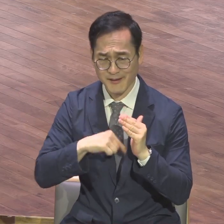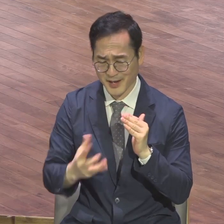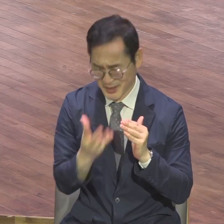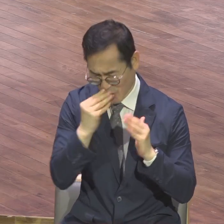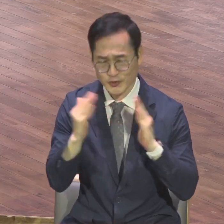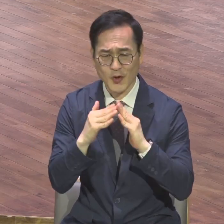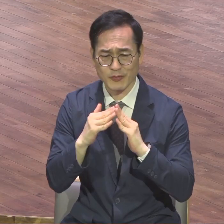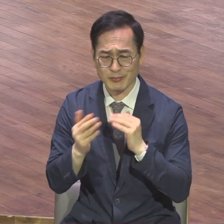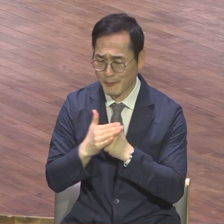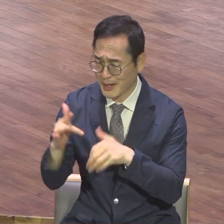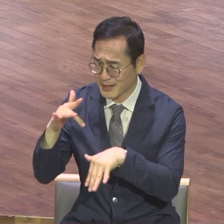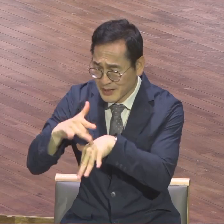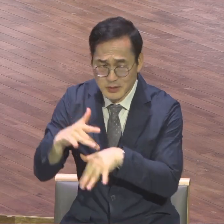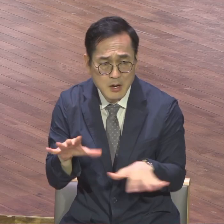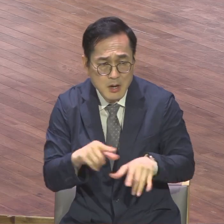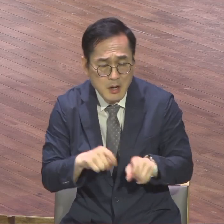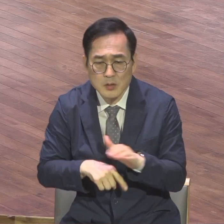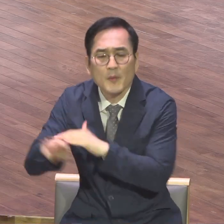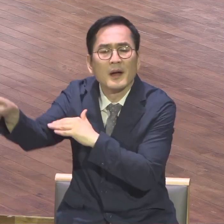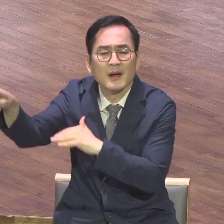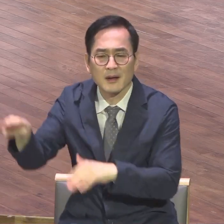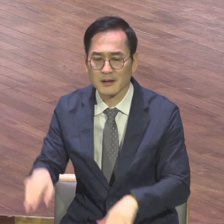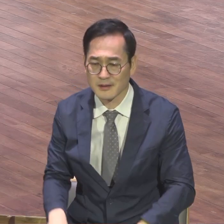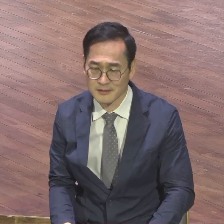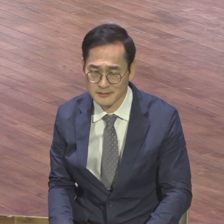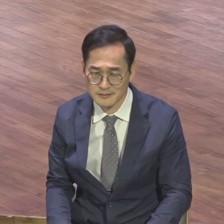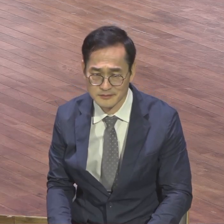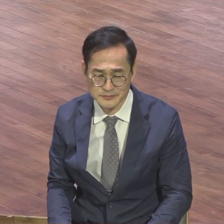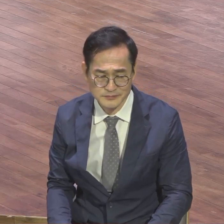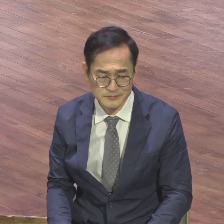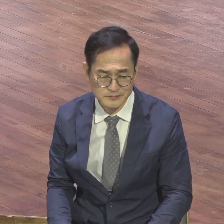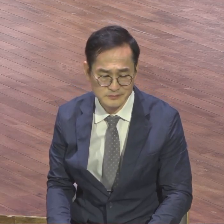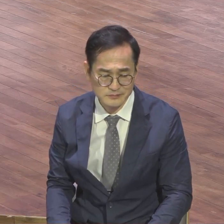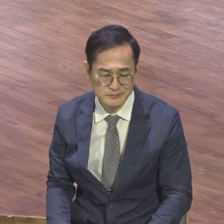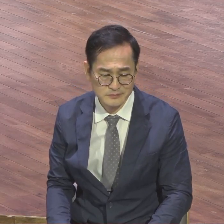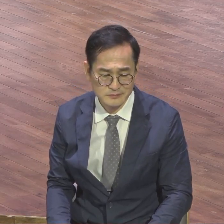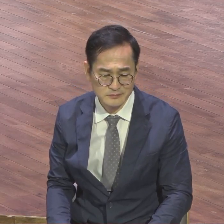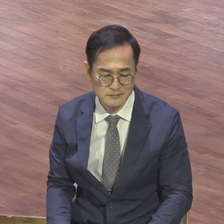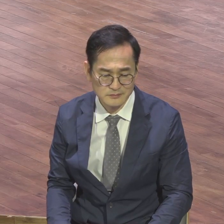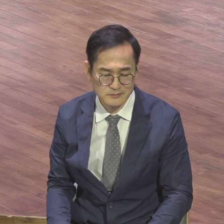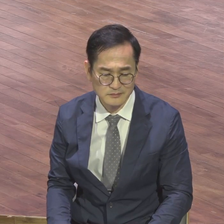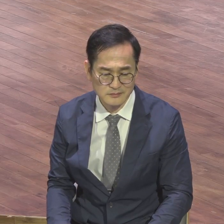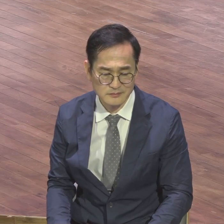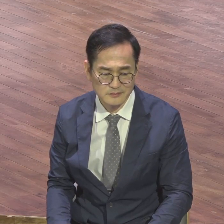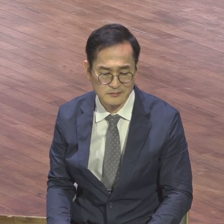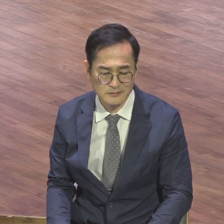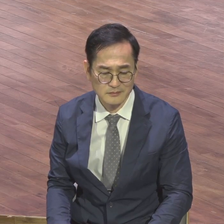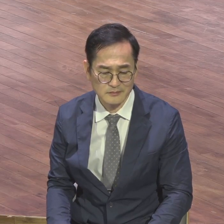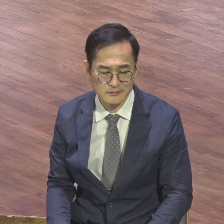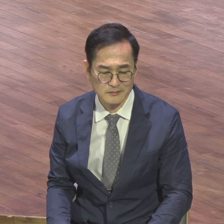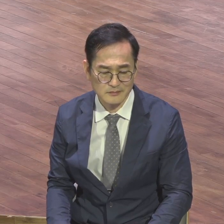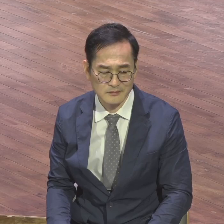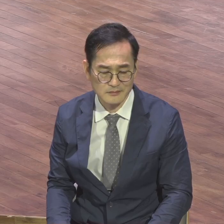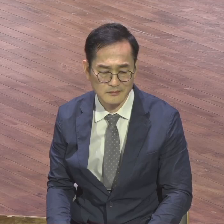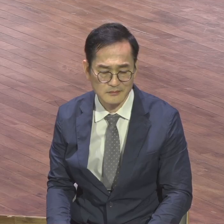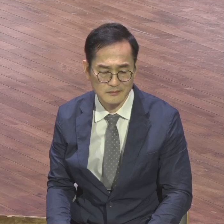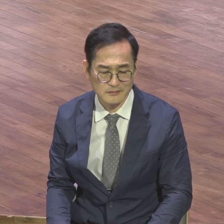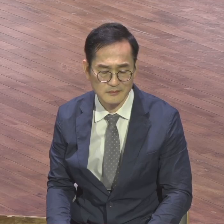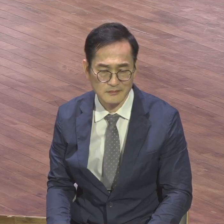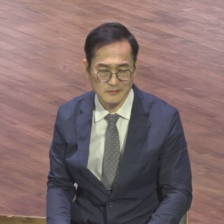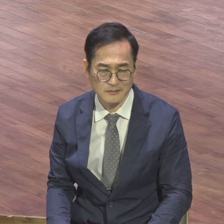들어오겠어요. 잠깐 사기치고 거짓말하고 잠깐 지나가긴 하지만 집을 못